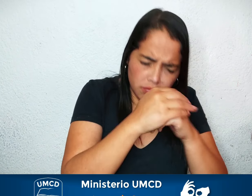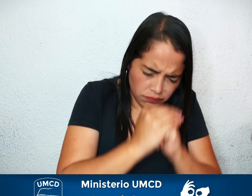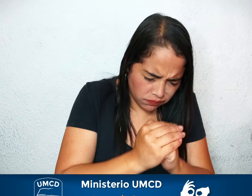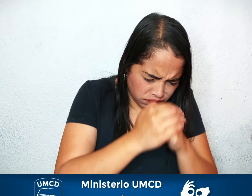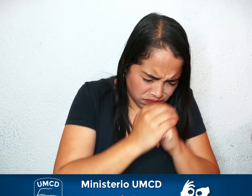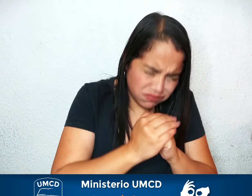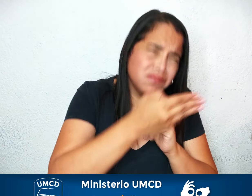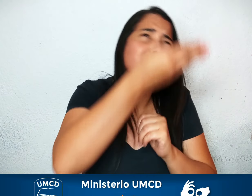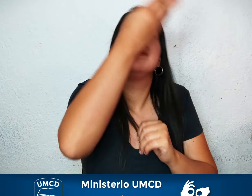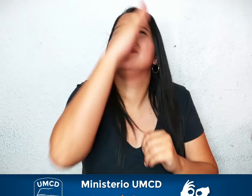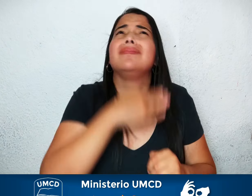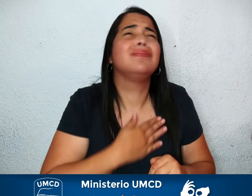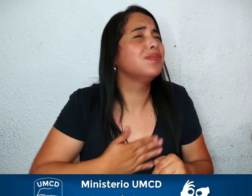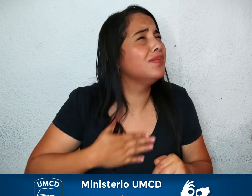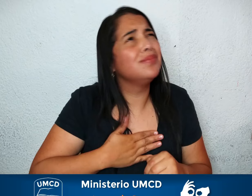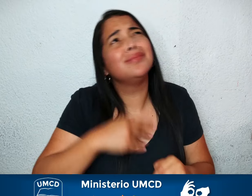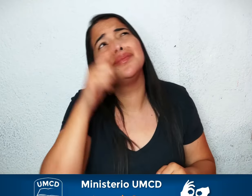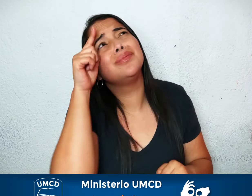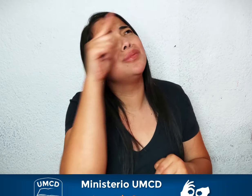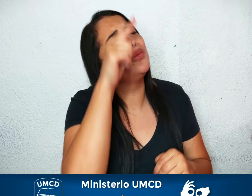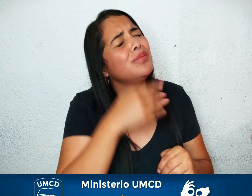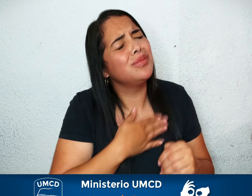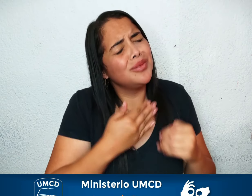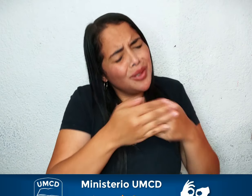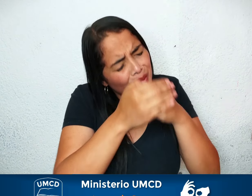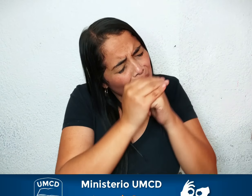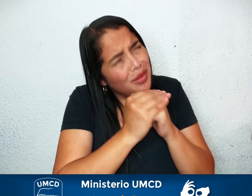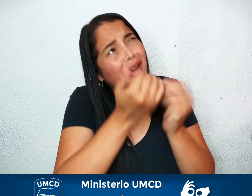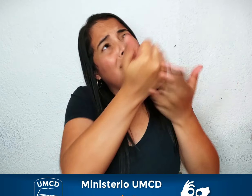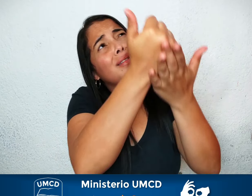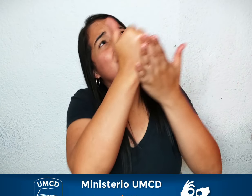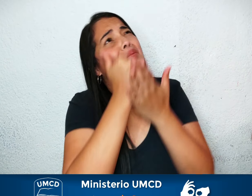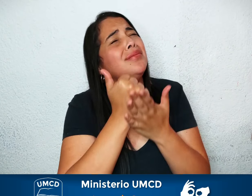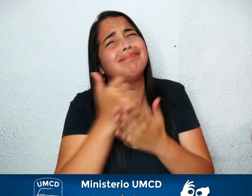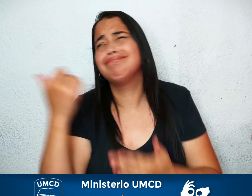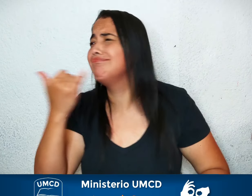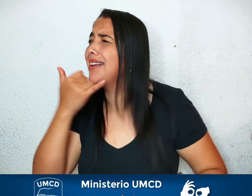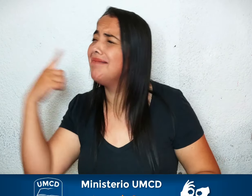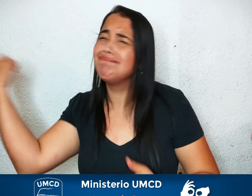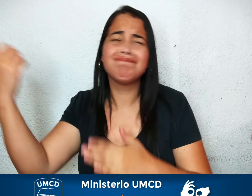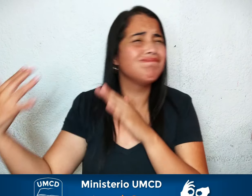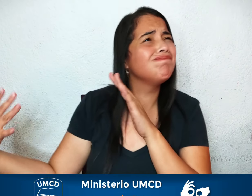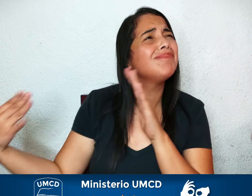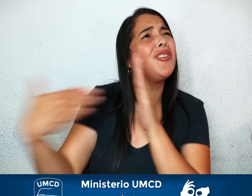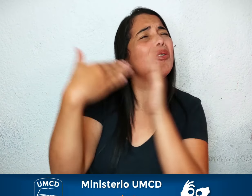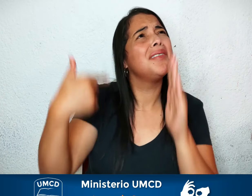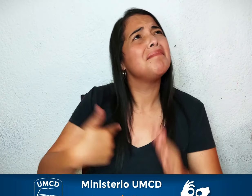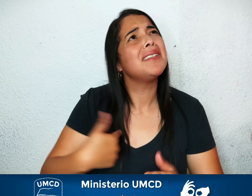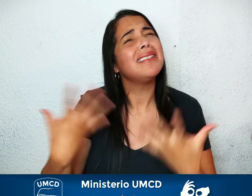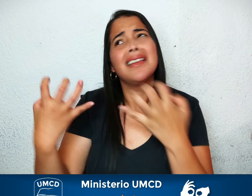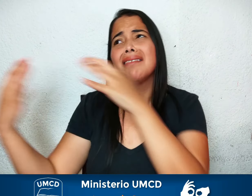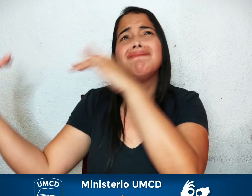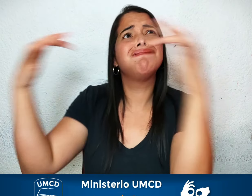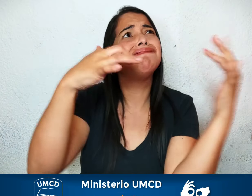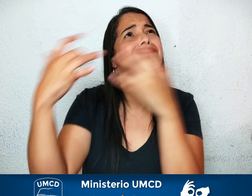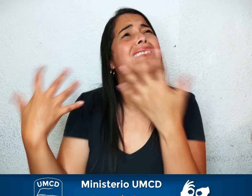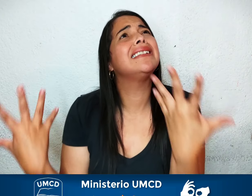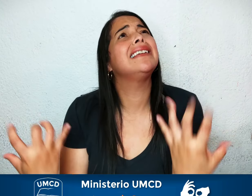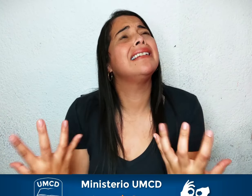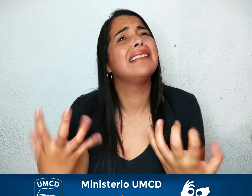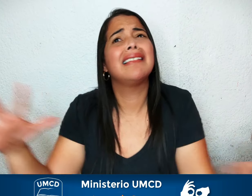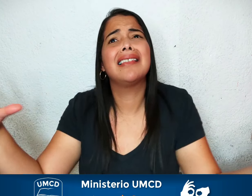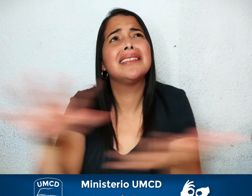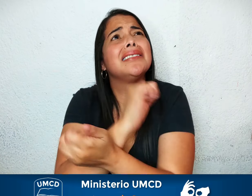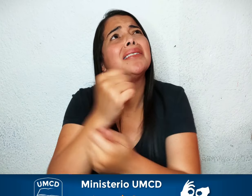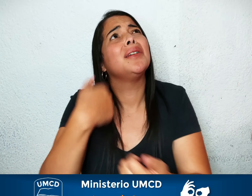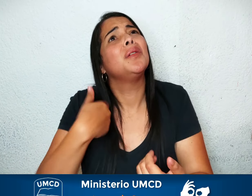comienza a decirle al Señor, Señor, tú mira lo que está pasando. Mira a mis enemigos que vienen en contra de nosotros. Mira cómo